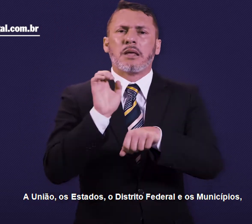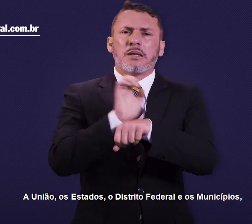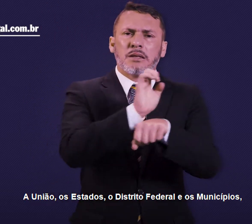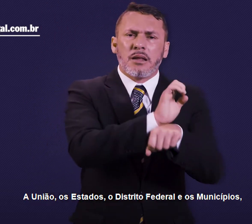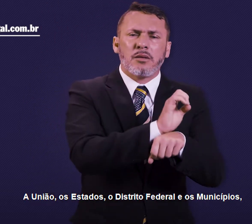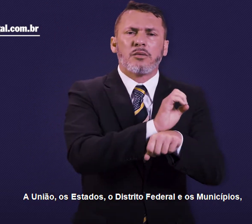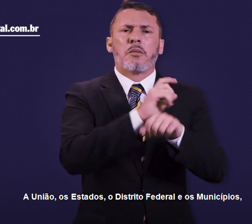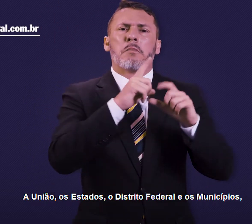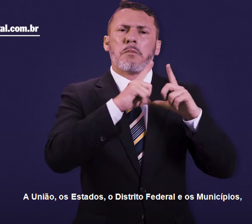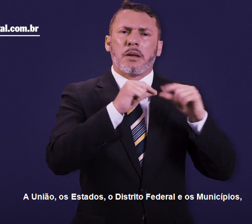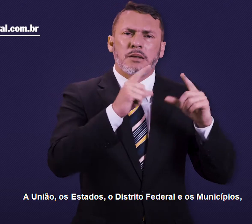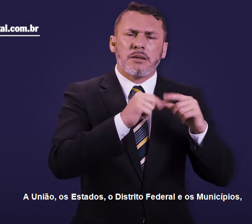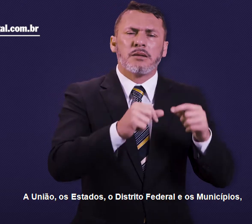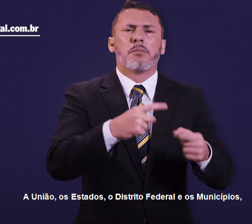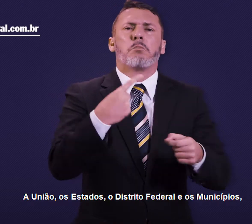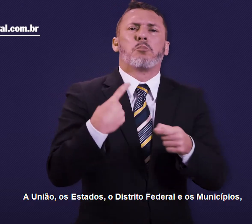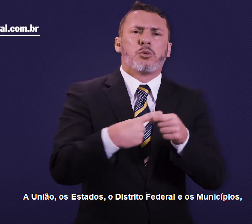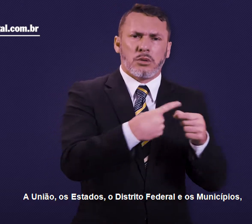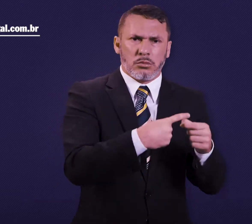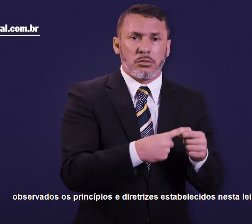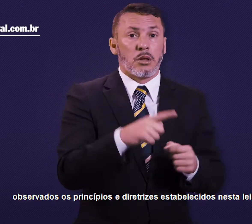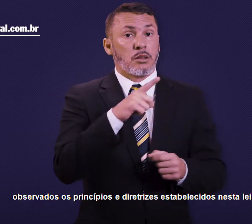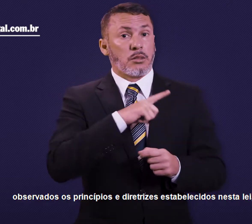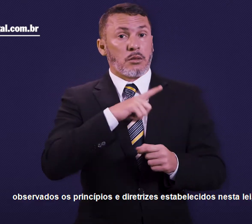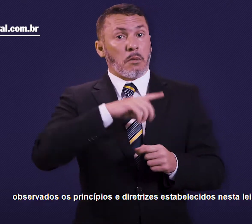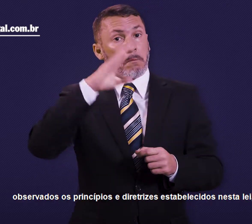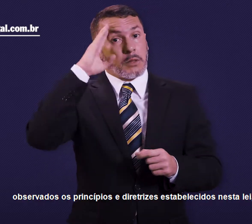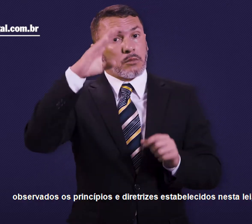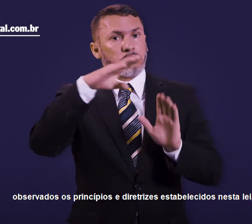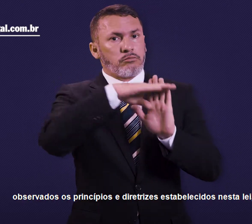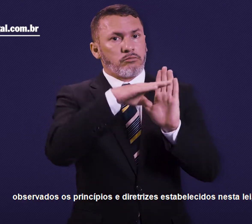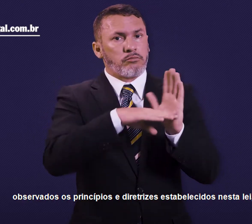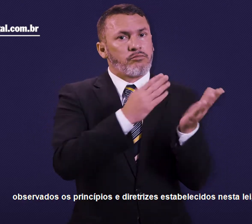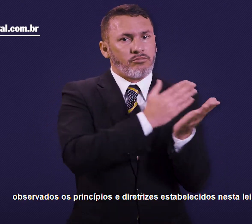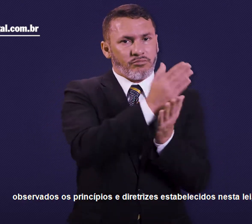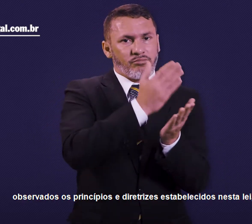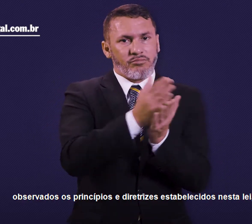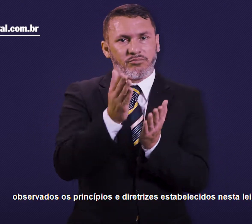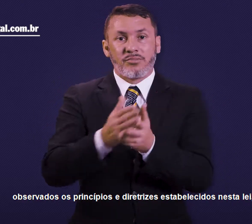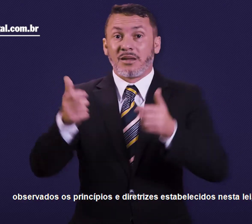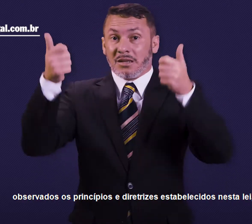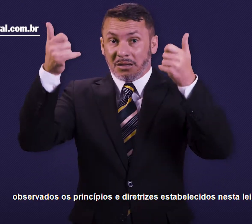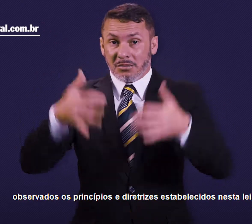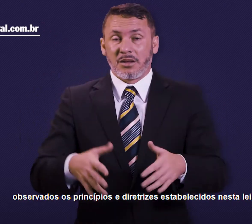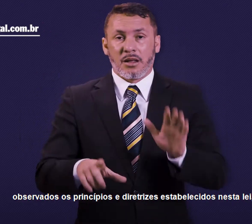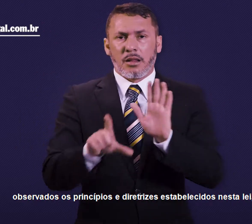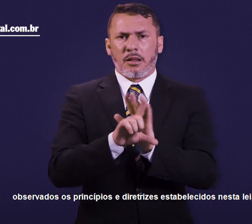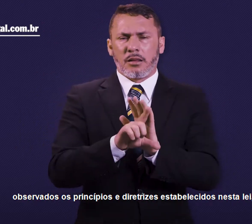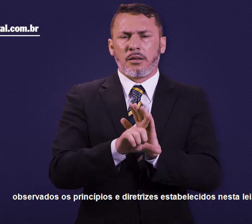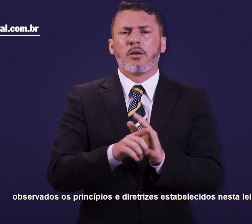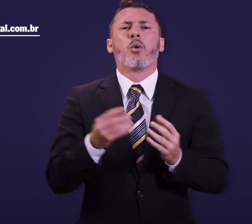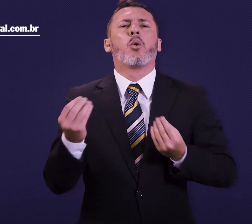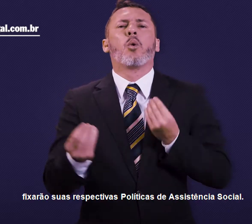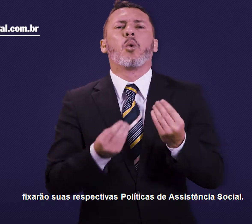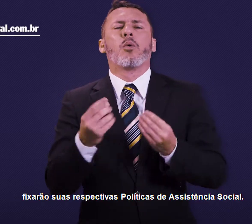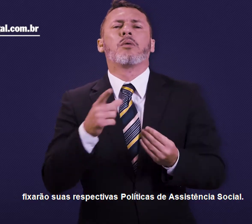Estados, o Distrito Federal e os municípios, observados os princípios e diretrizes estabelecidas nesta lei, fixarão